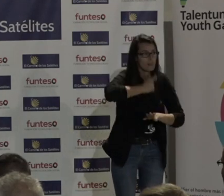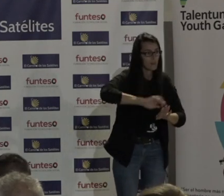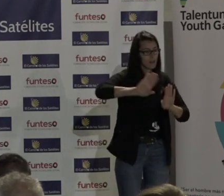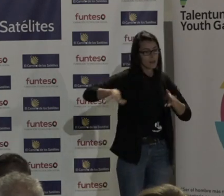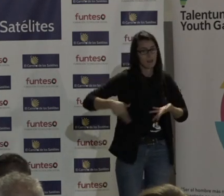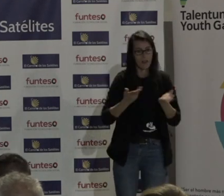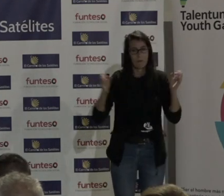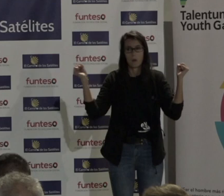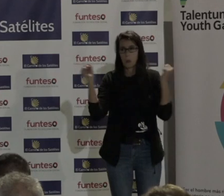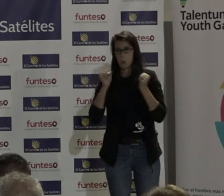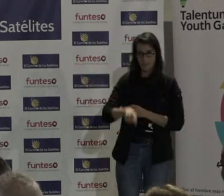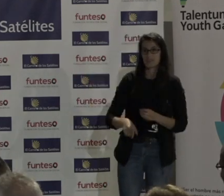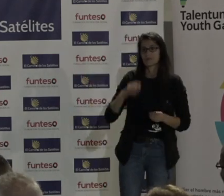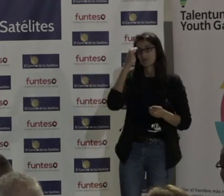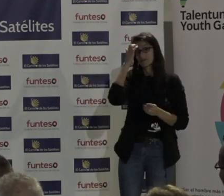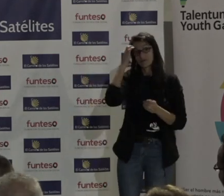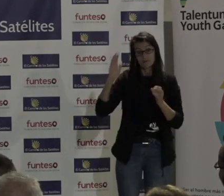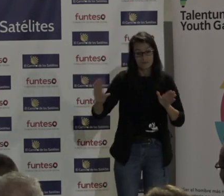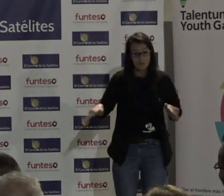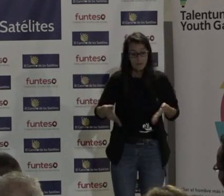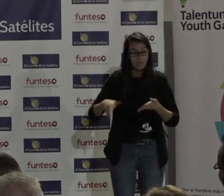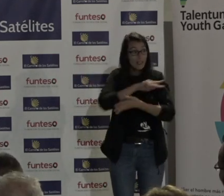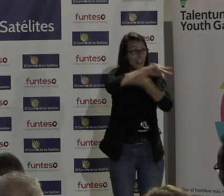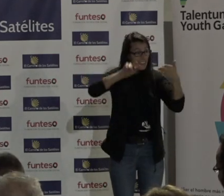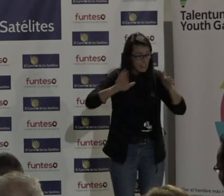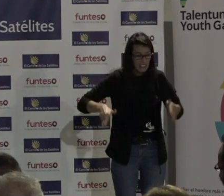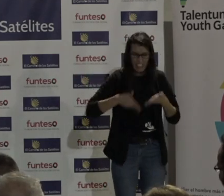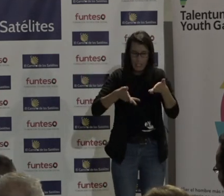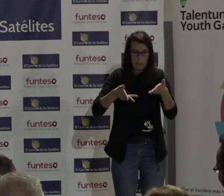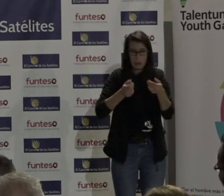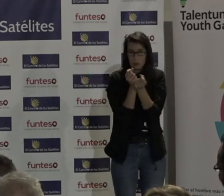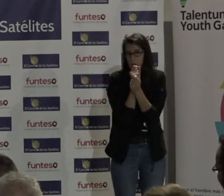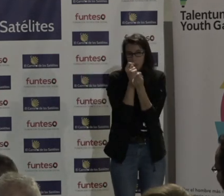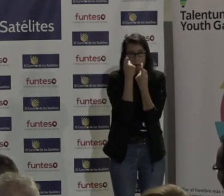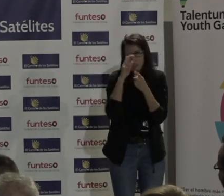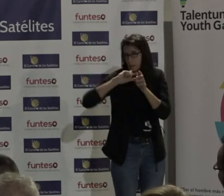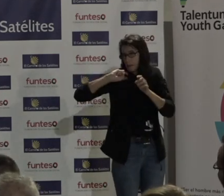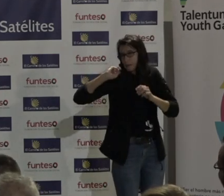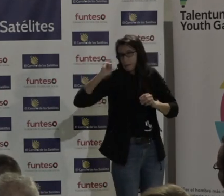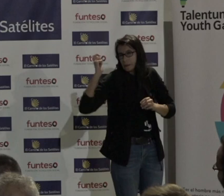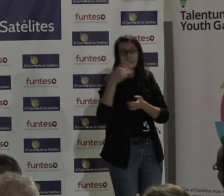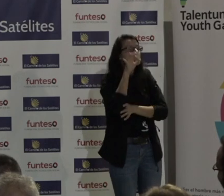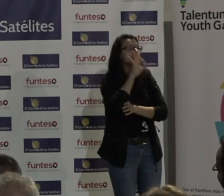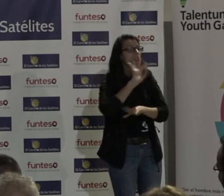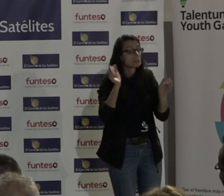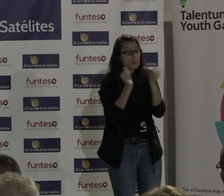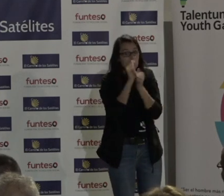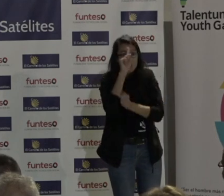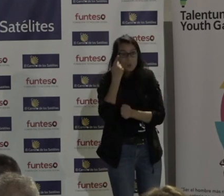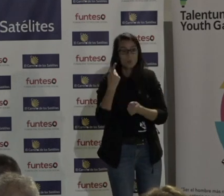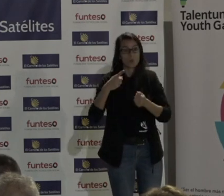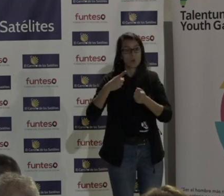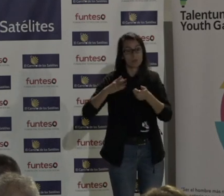ya está empezando el camino de Madrid. Los caminos a Galicia son infinitos y en el siglo XXI van a aparecer nuevos